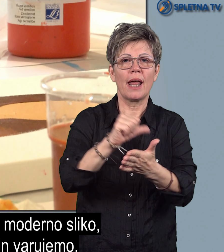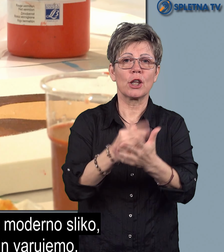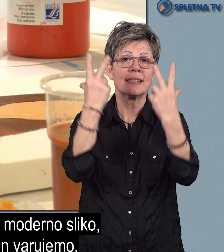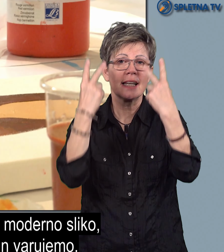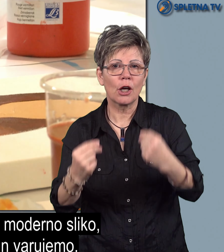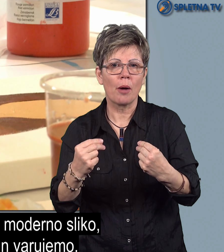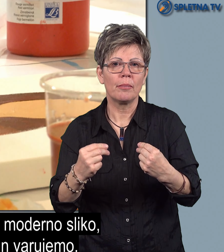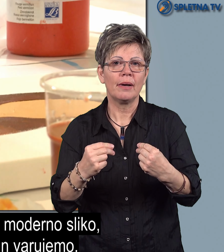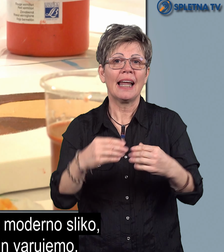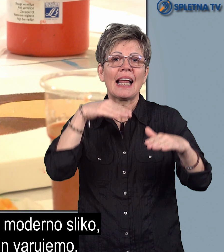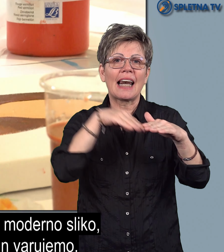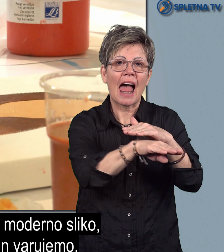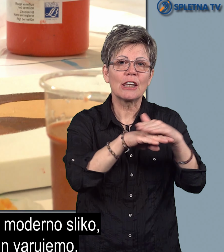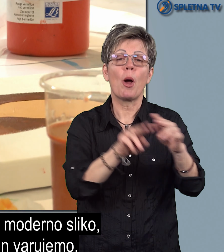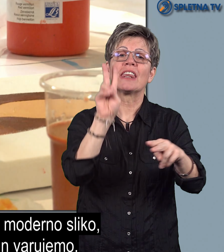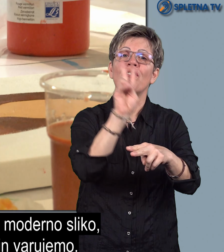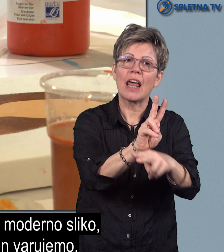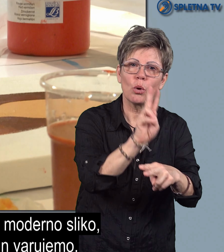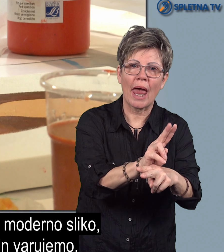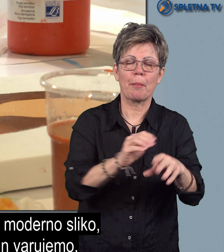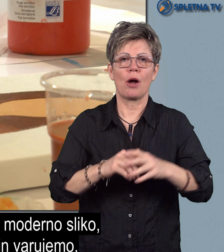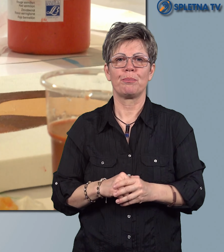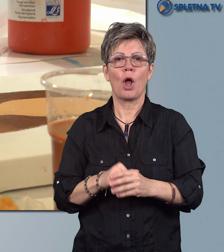jo hranimo in varujemo.